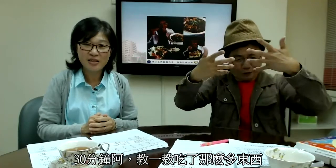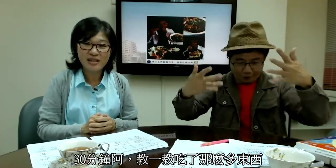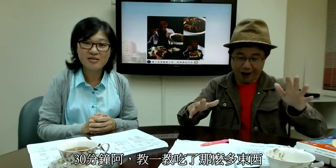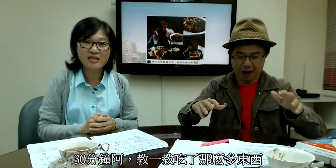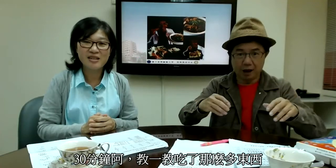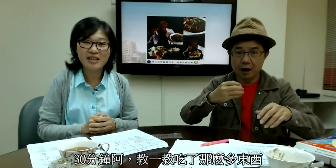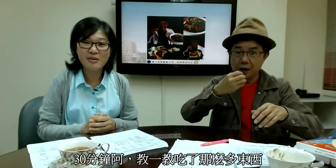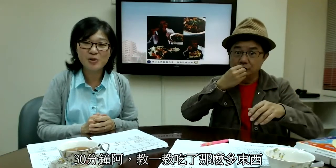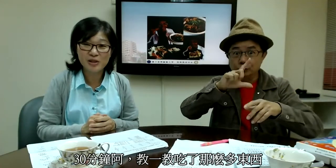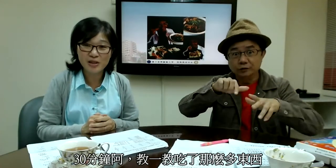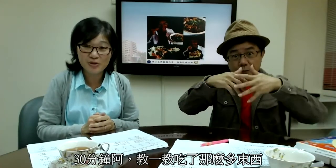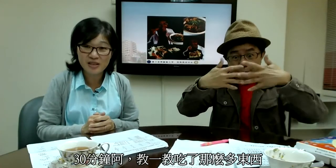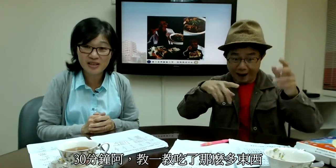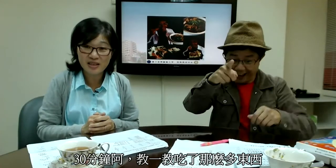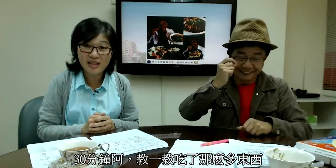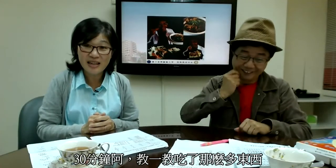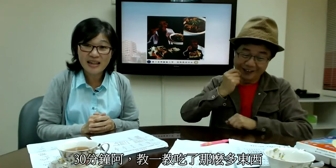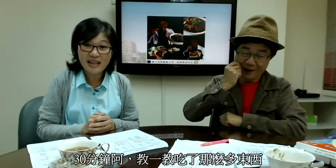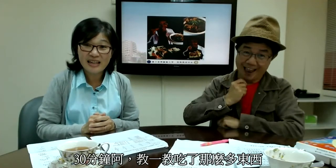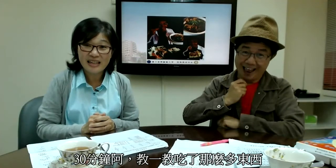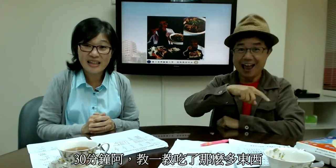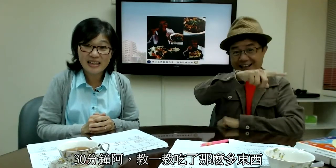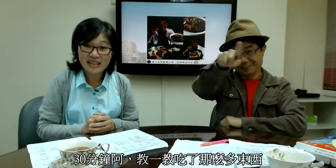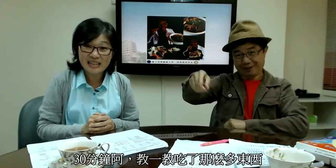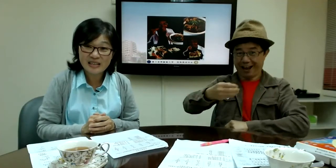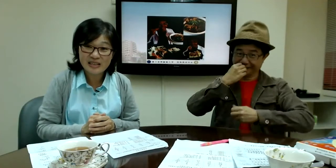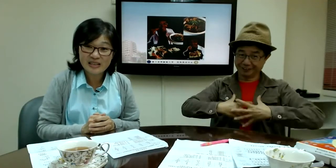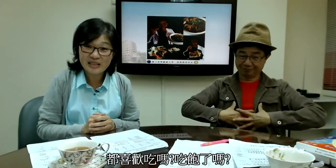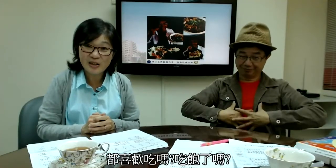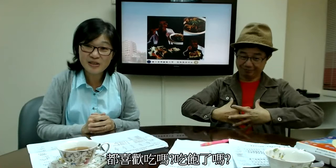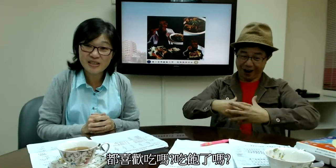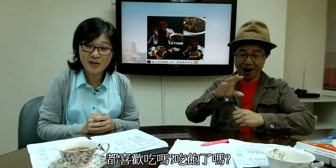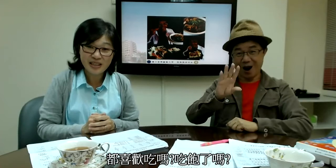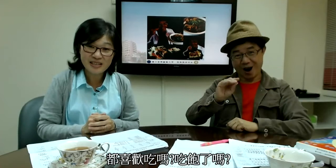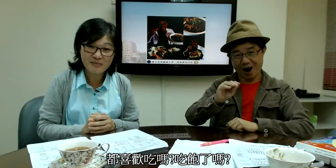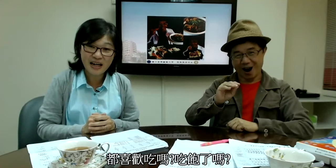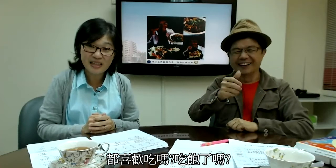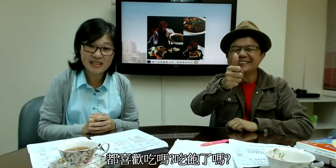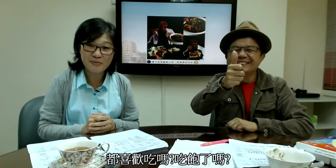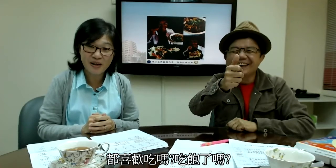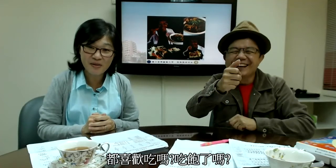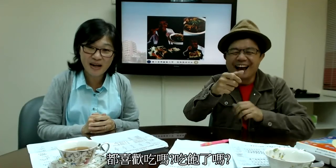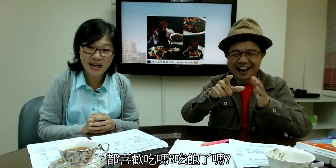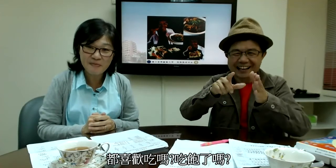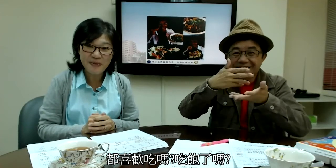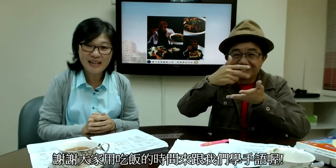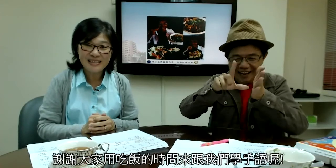教，吃了那么多的东西，你都喜欢吃吗？吃饱了吗？谢谢